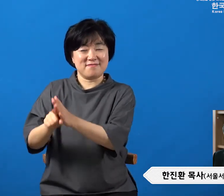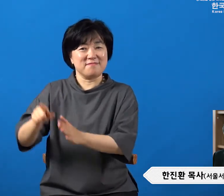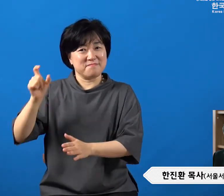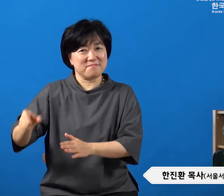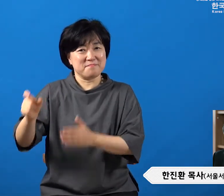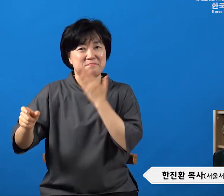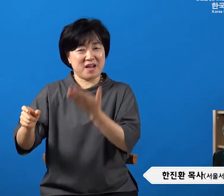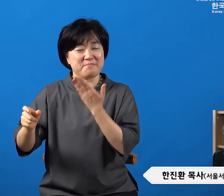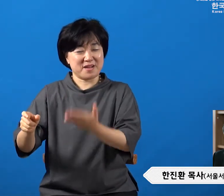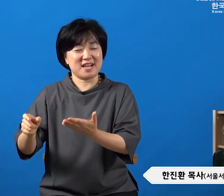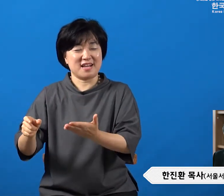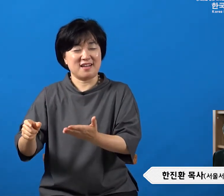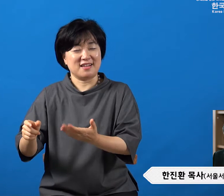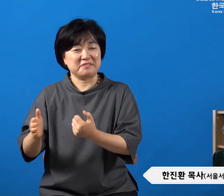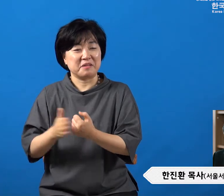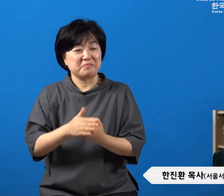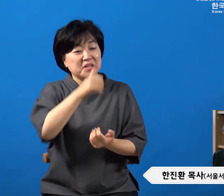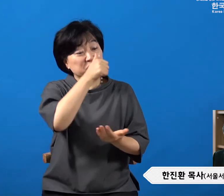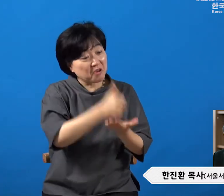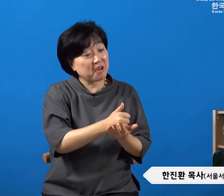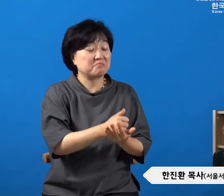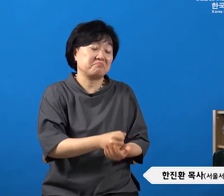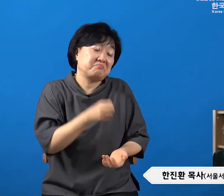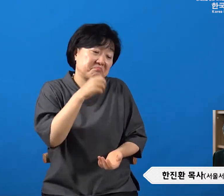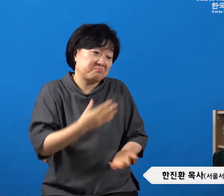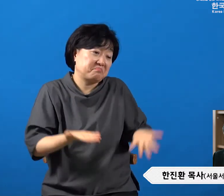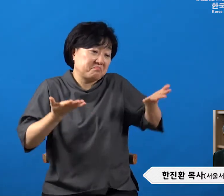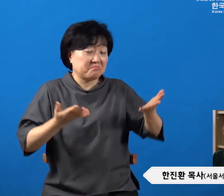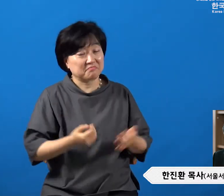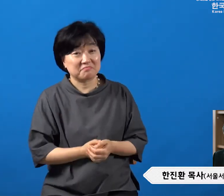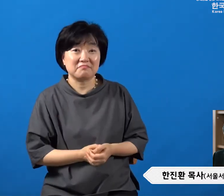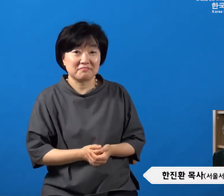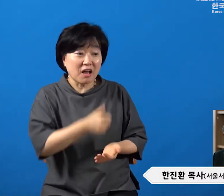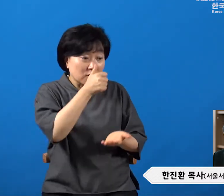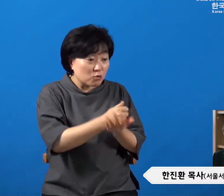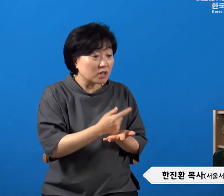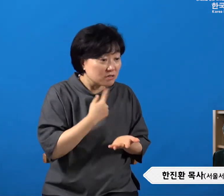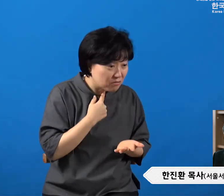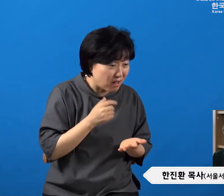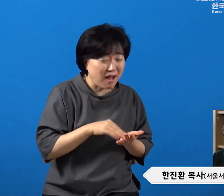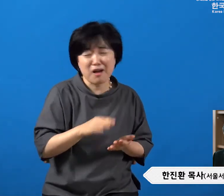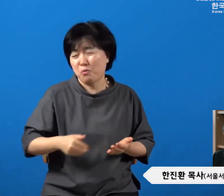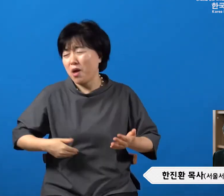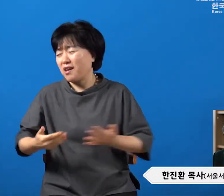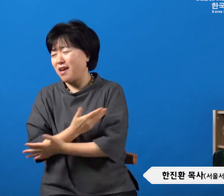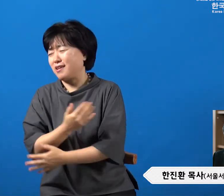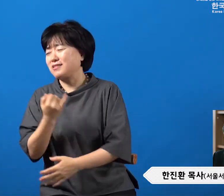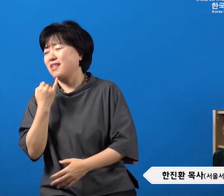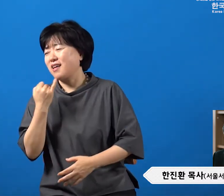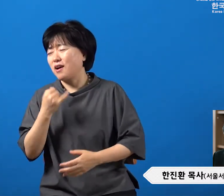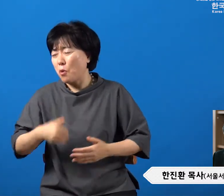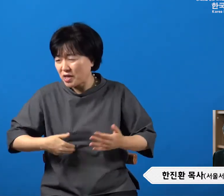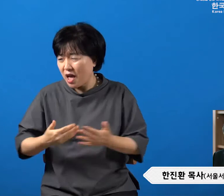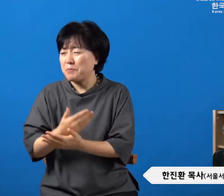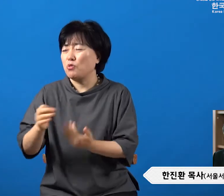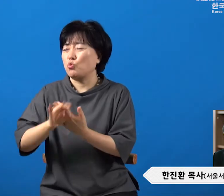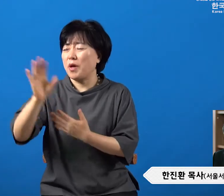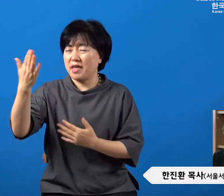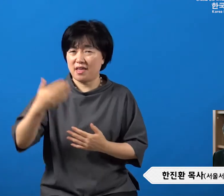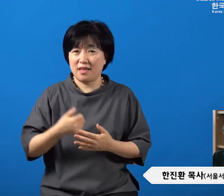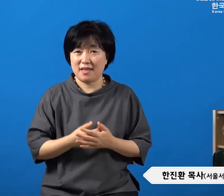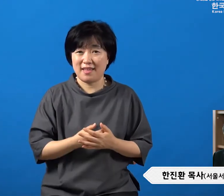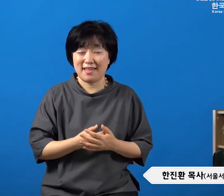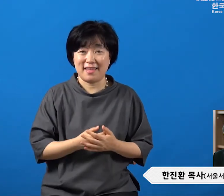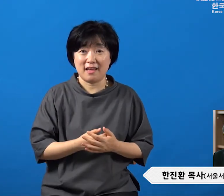이 죄에 대해서 마음이 좀 느슨해집니다. 죄 지으면 또 회개하면 되니까, 잘못했다고 말만 하면 되니까,